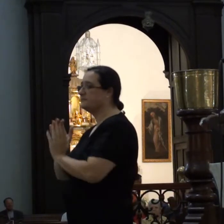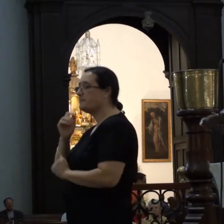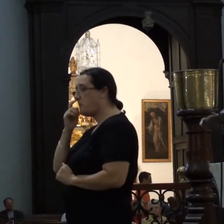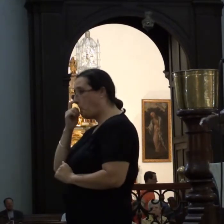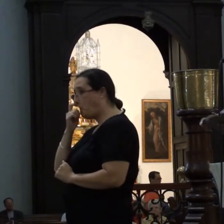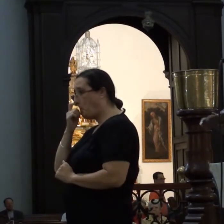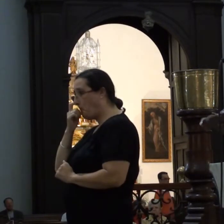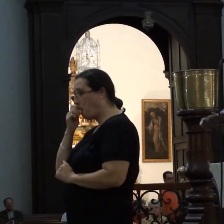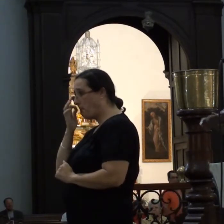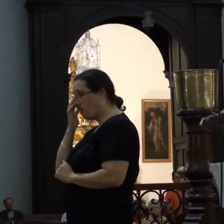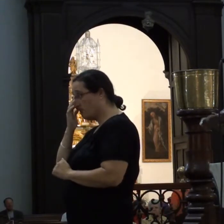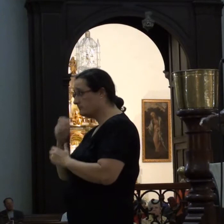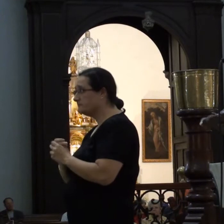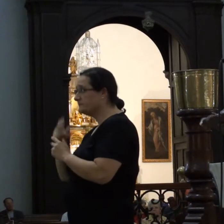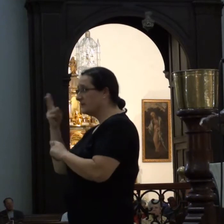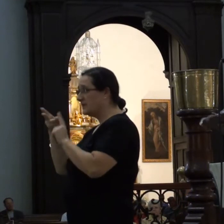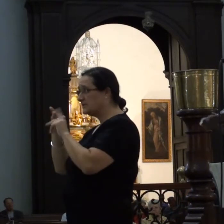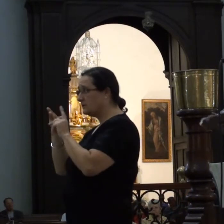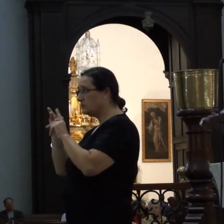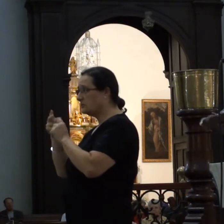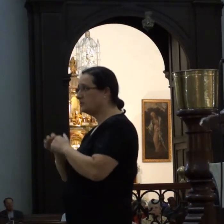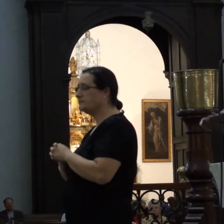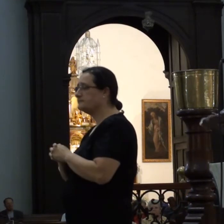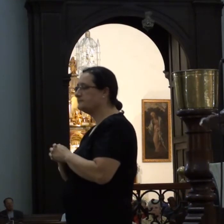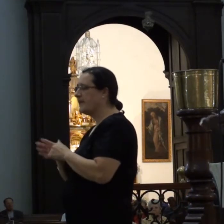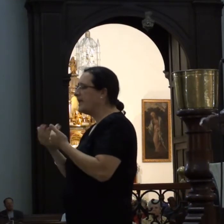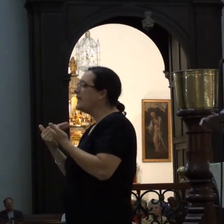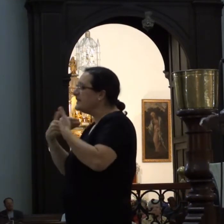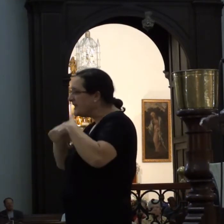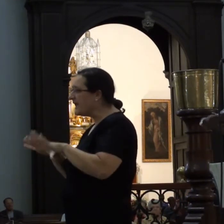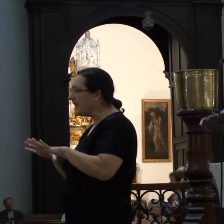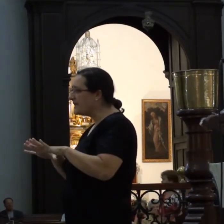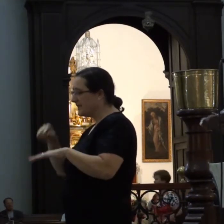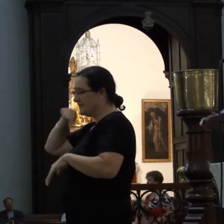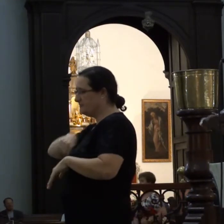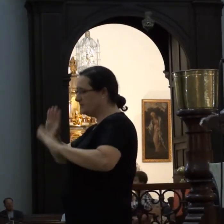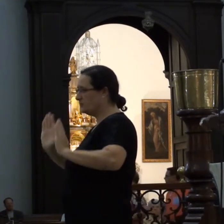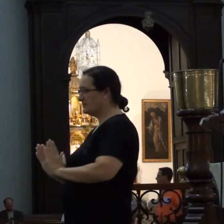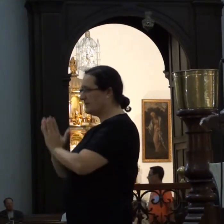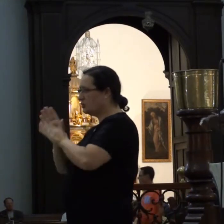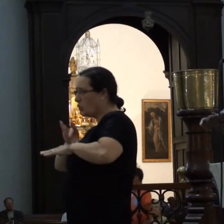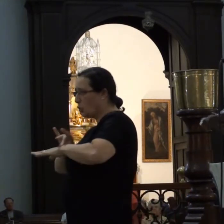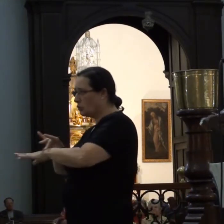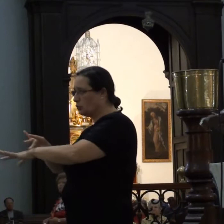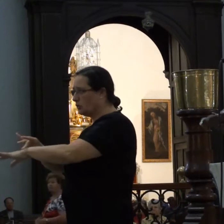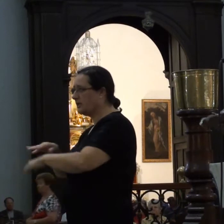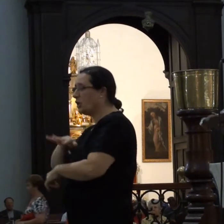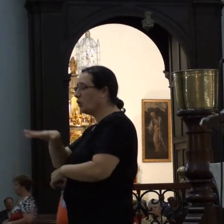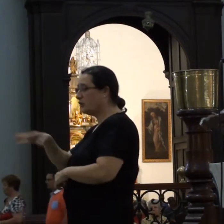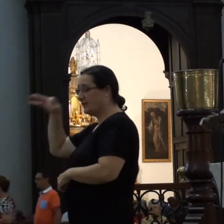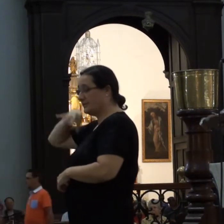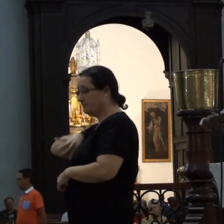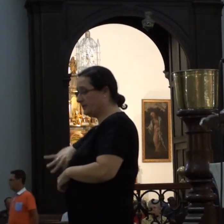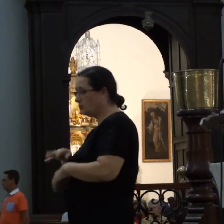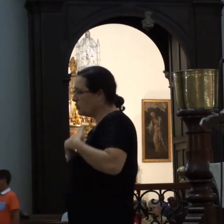segundo dejarnos conducir por el espíritu santo a donde el espíritu no